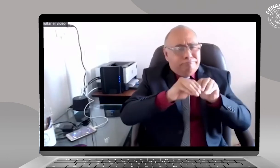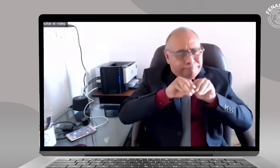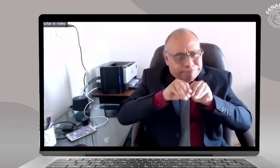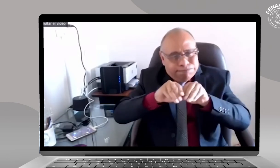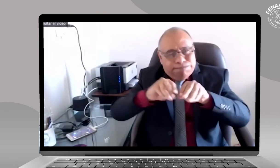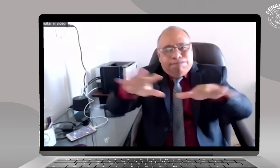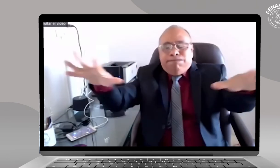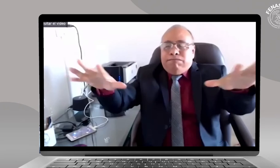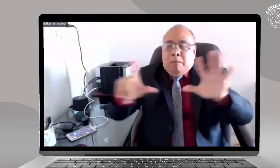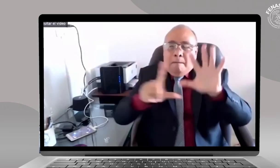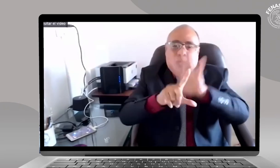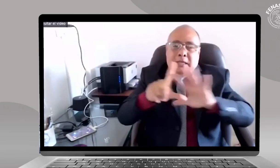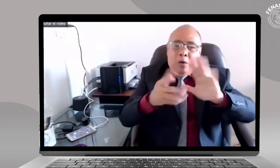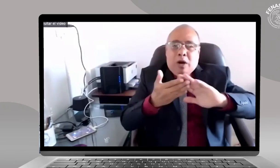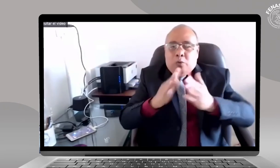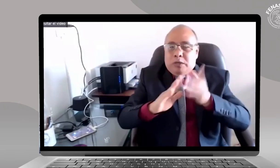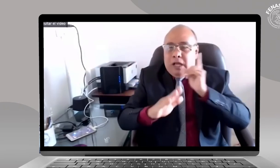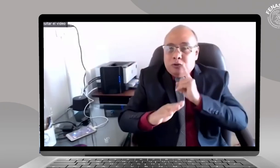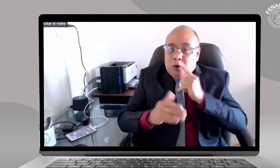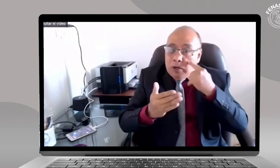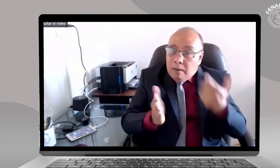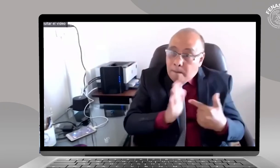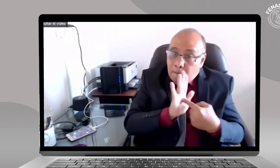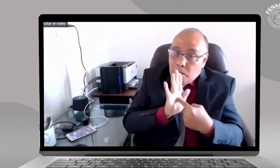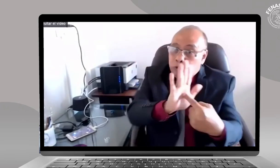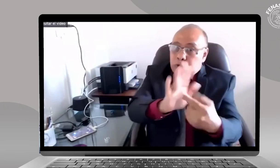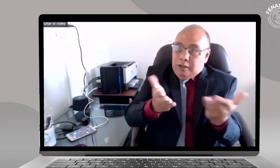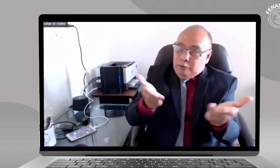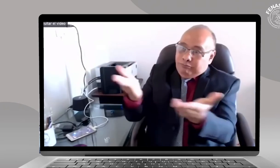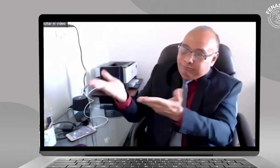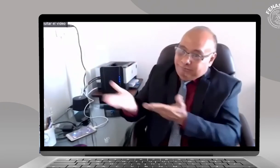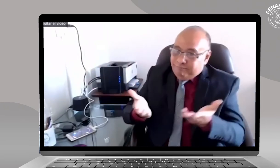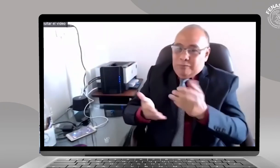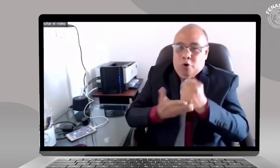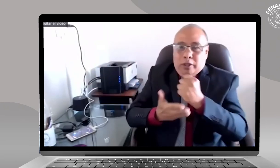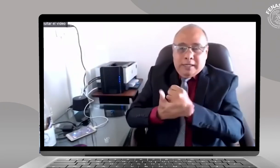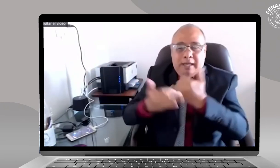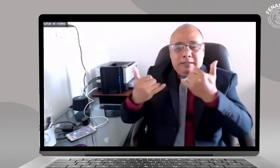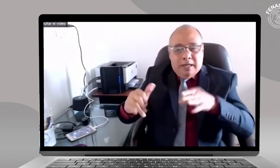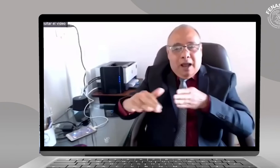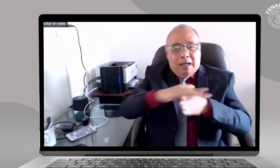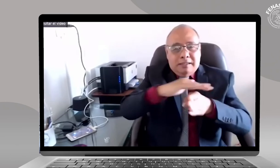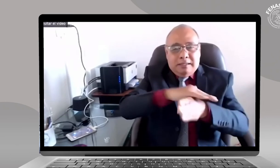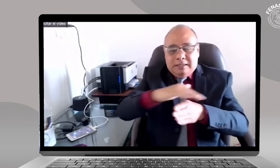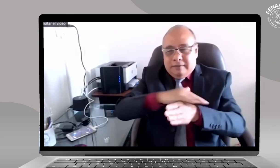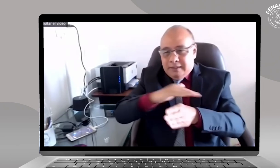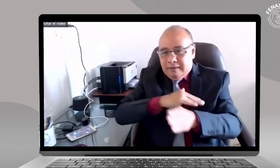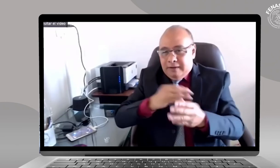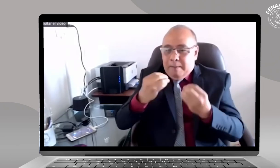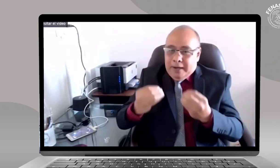Como FENASCOL nos comprometemos a difundir esta información a la comunidad sorda mencionando la existencia de notarías que cuentan con accesibilidad